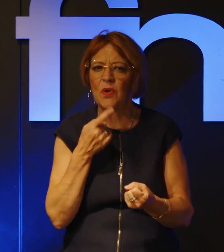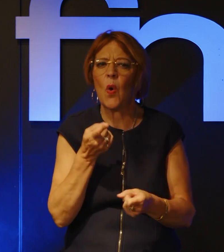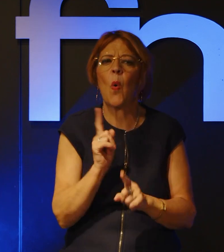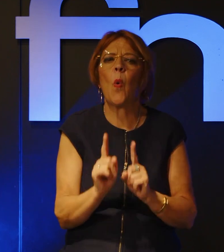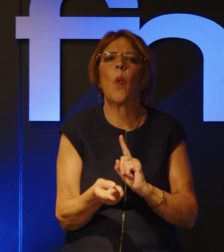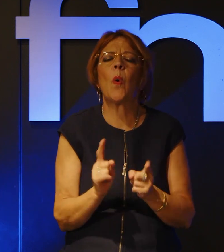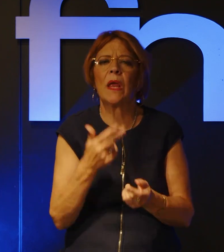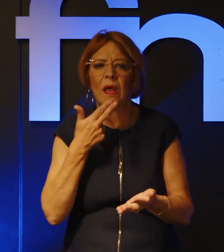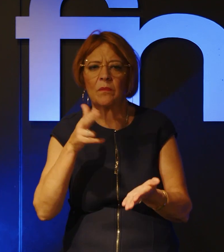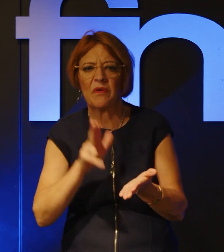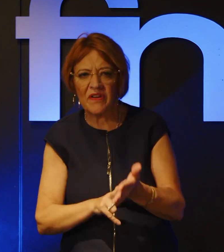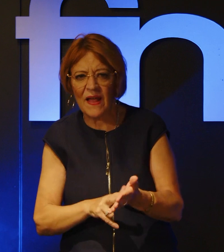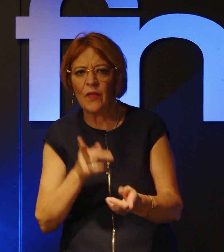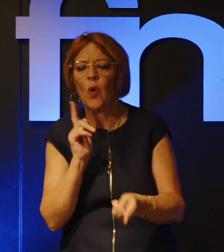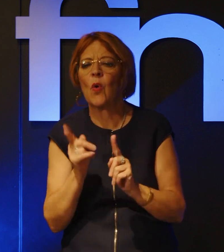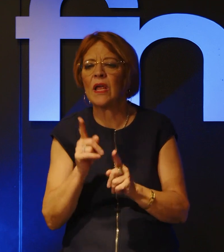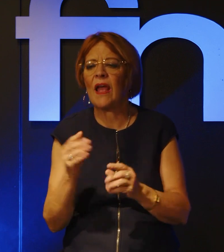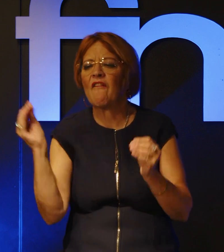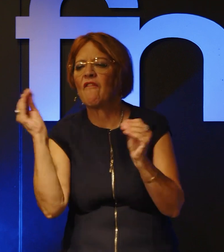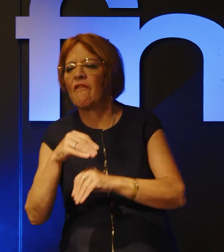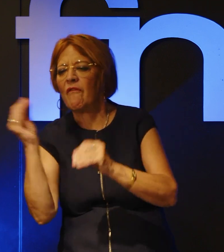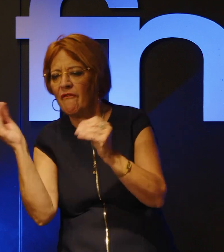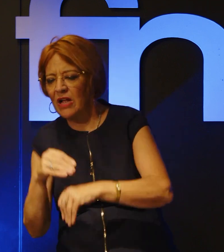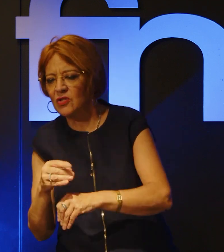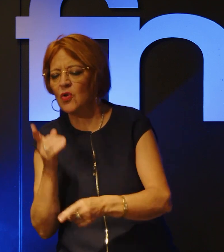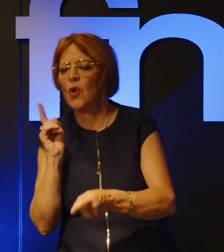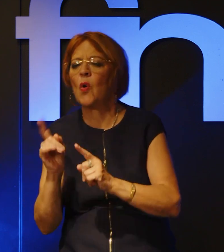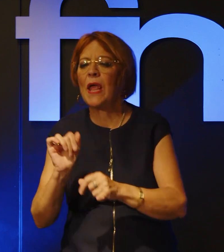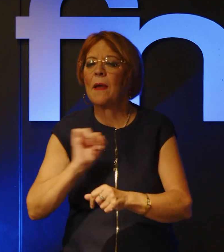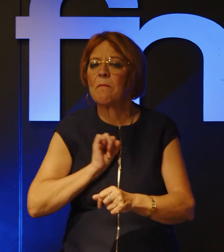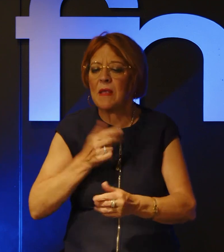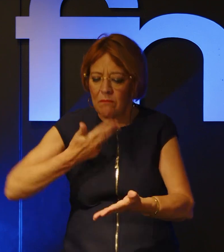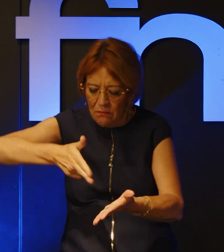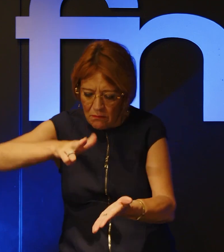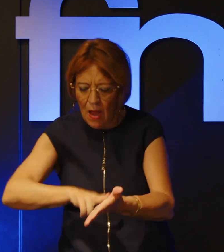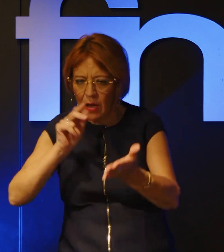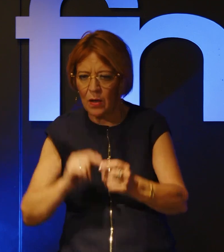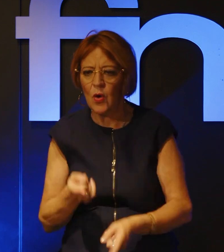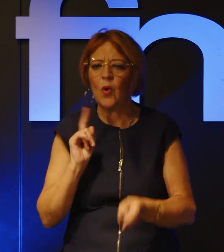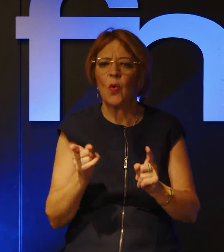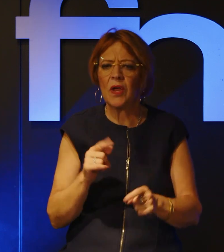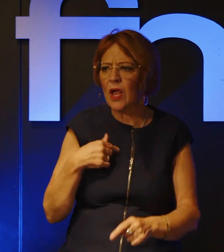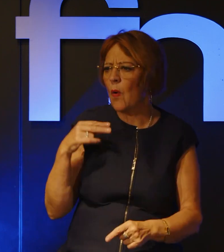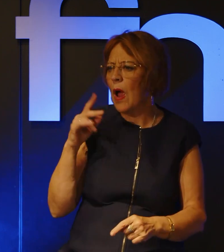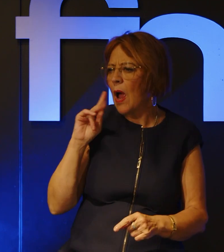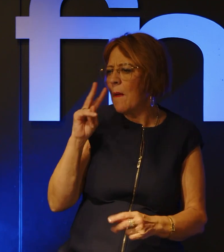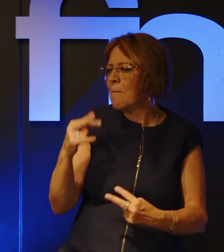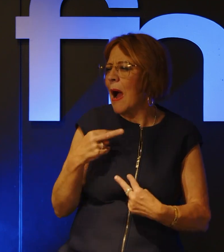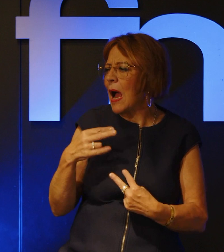que é que é efetivamente verdade o que é que é falso o que é que é a minha realidade e o que é que é a aparência que eu quero